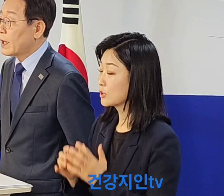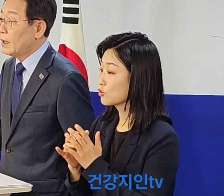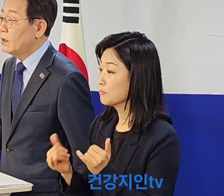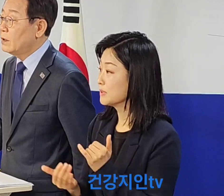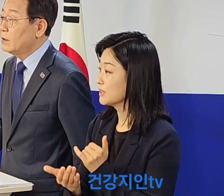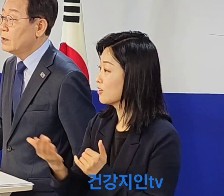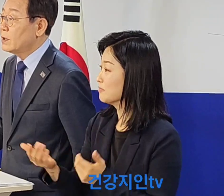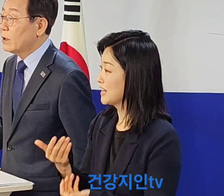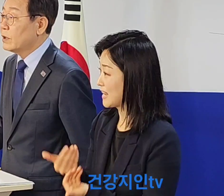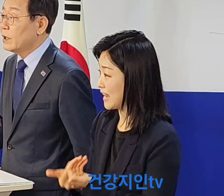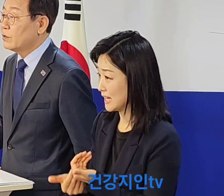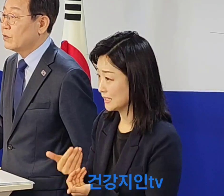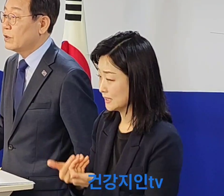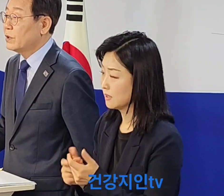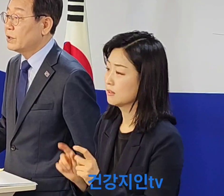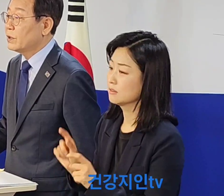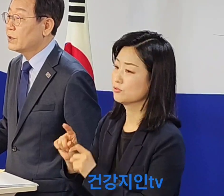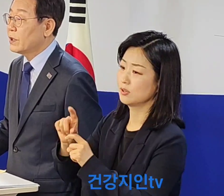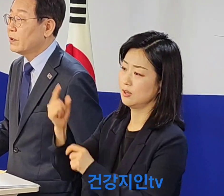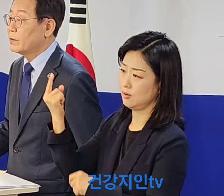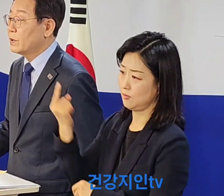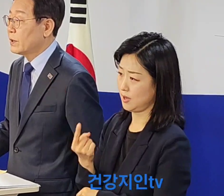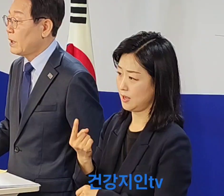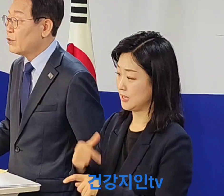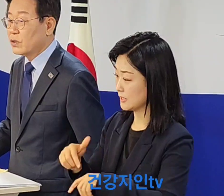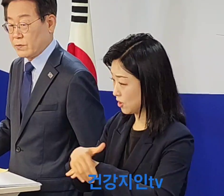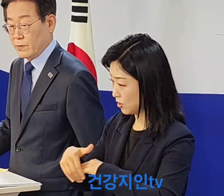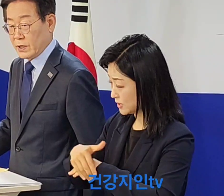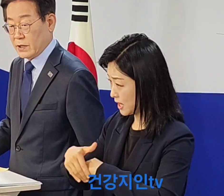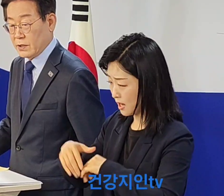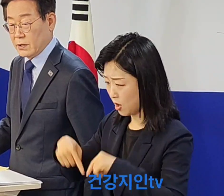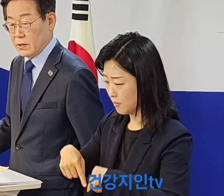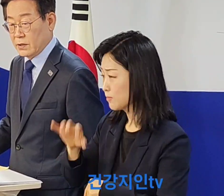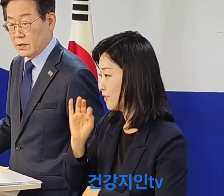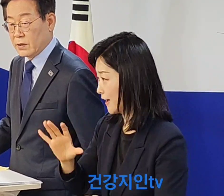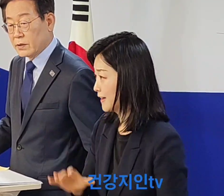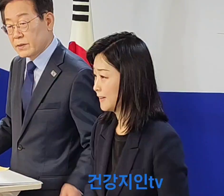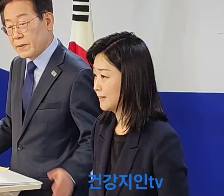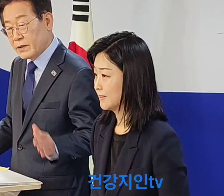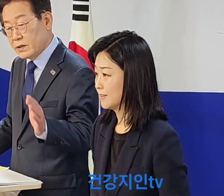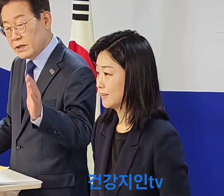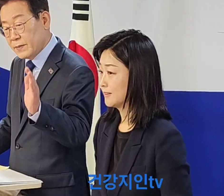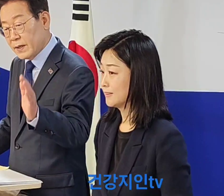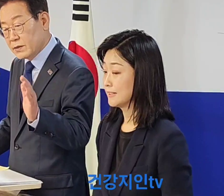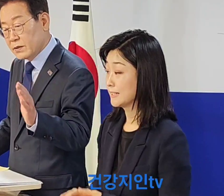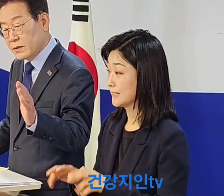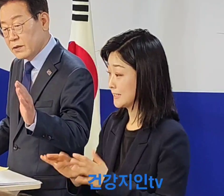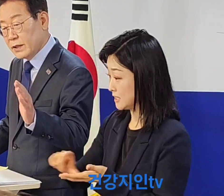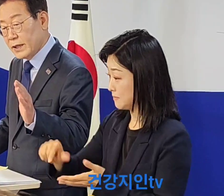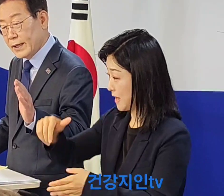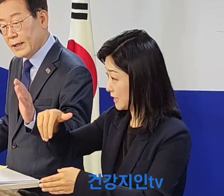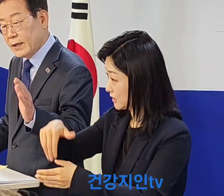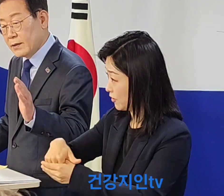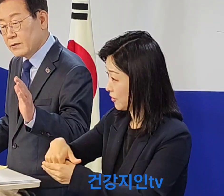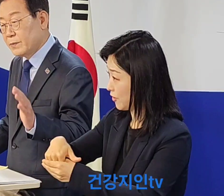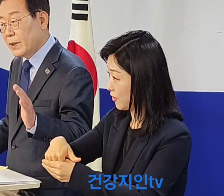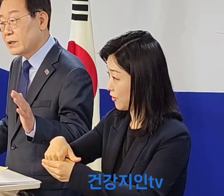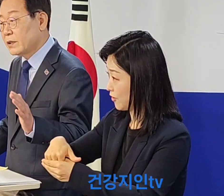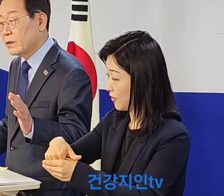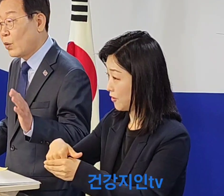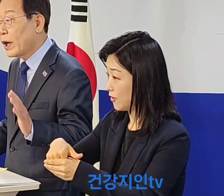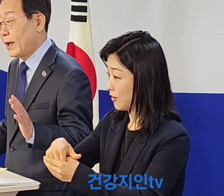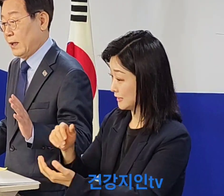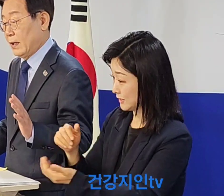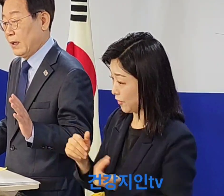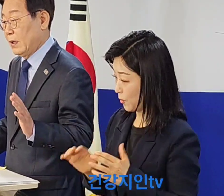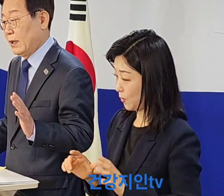국민들 간의 갈등이 격화될 수 있는 정책 협의는 할 수가 없습니다. 그래서 반드시 지방선거에 근접하기